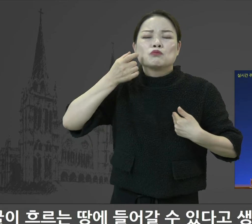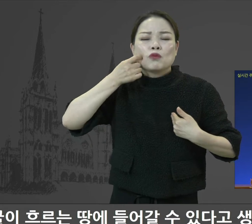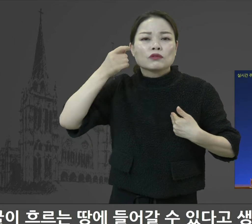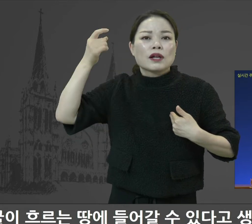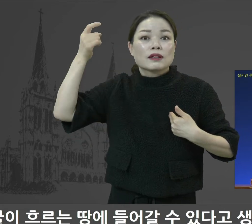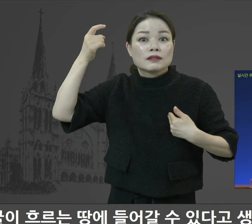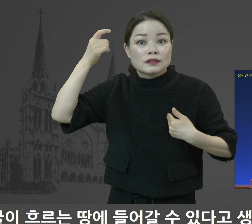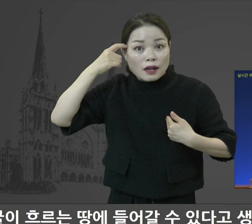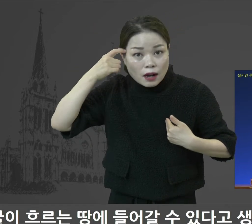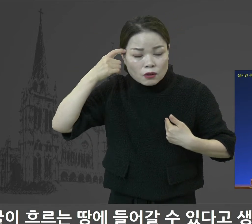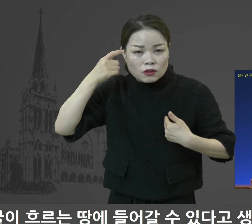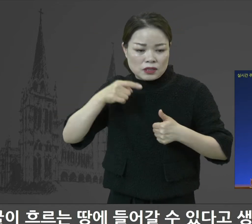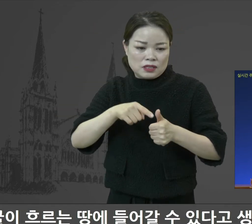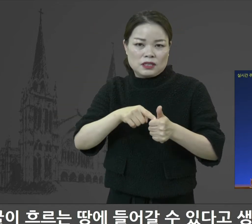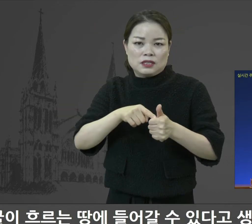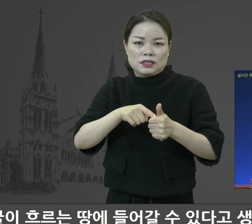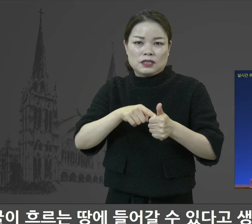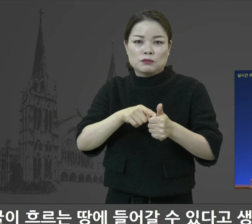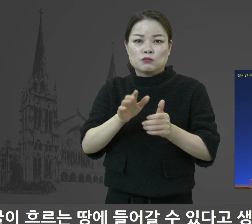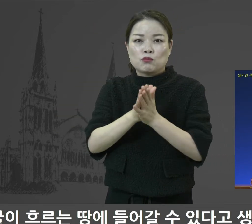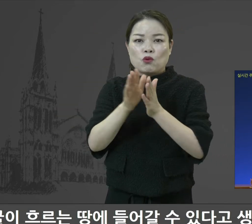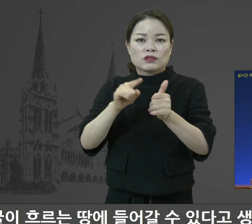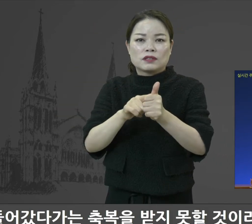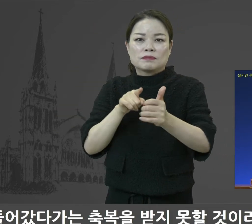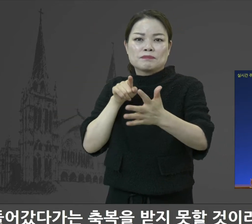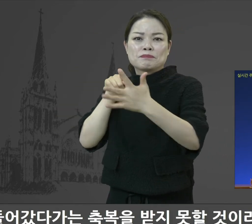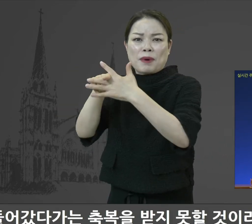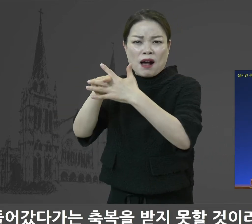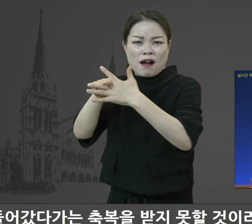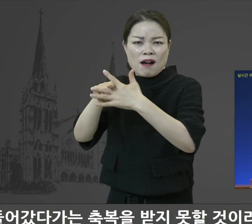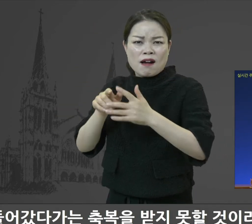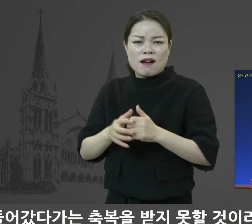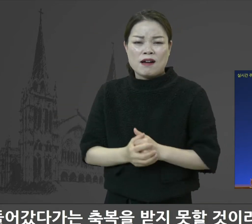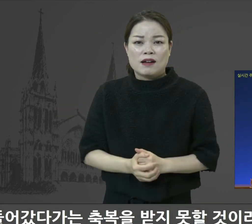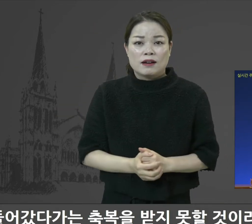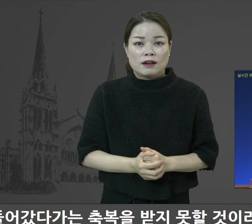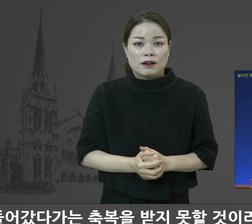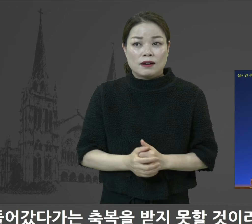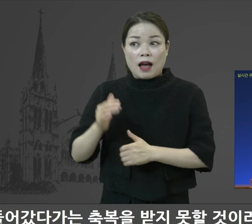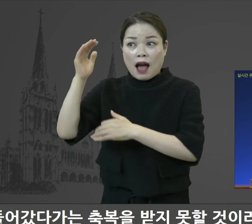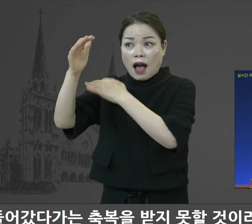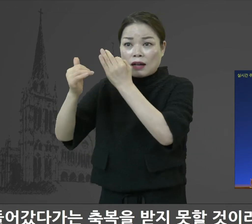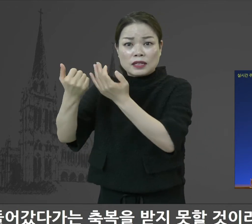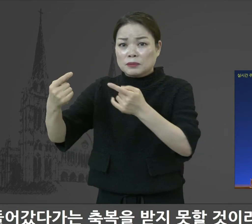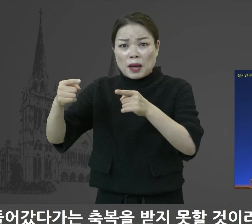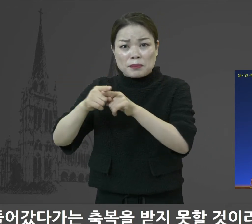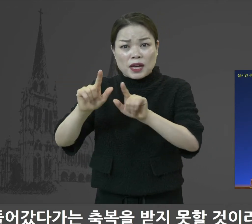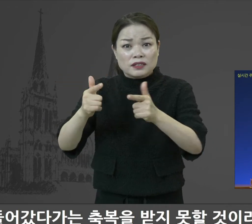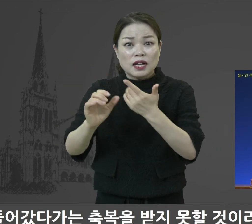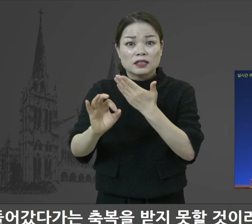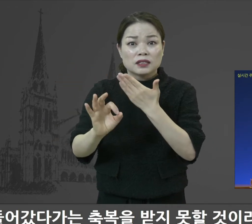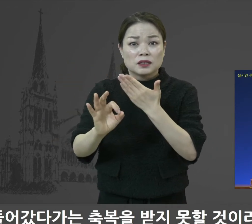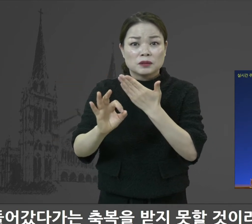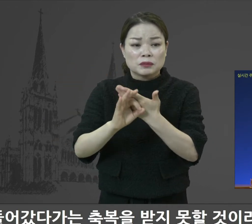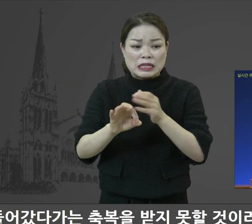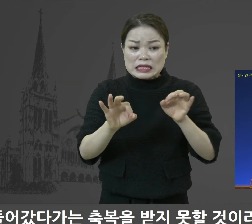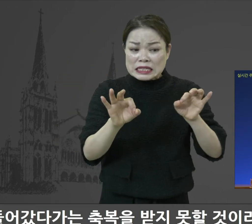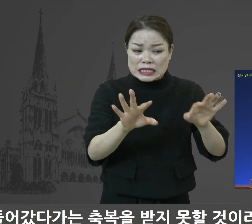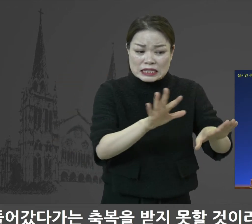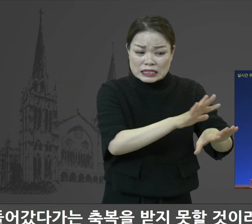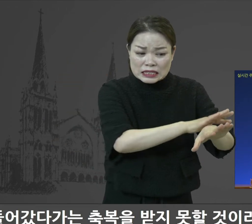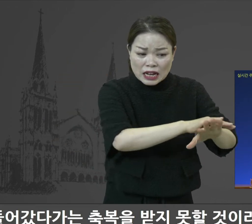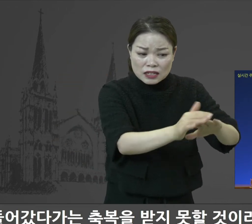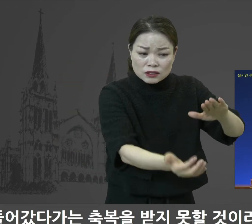것이라는 사실을 알고 있었습니다. 여러분, 하나님과 함께하지 아니하면요, 일시적으로 잘